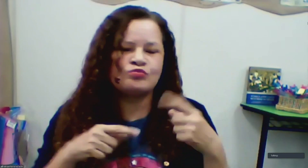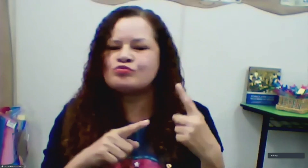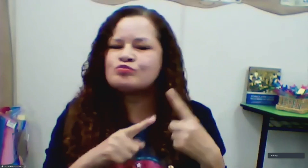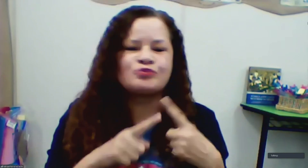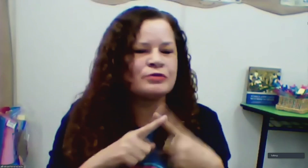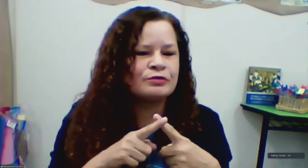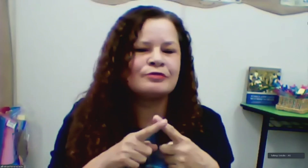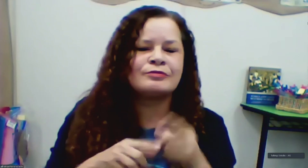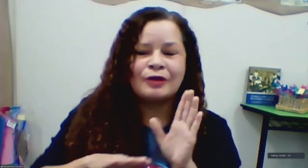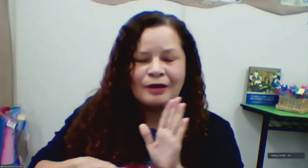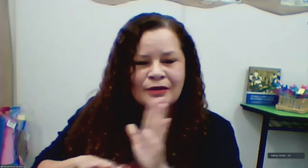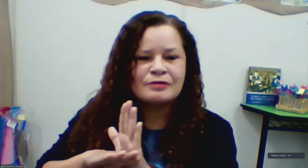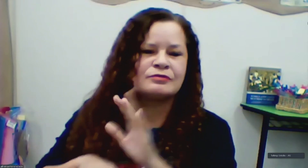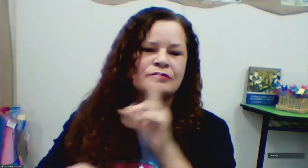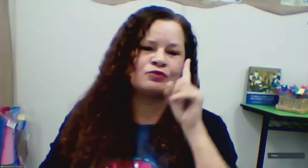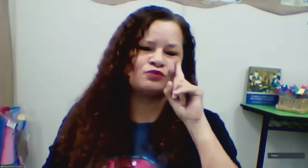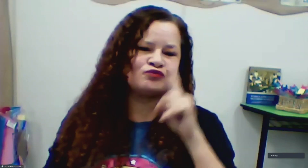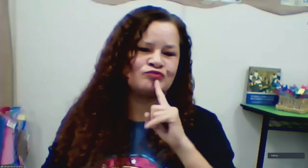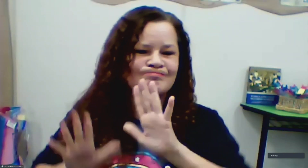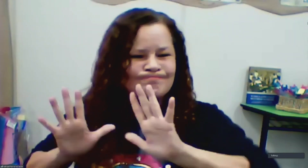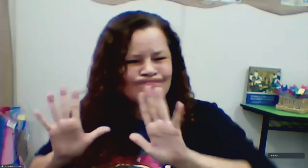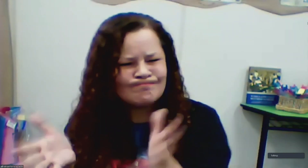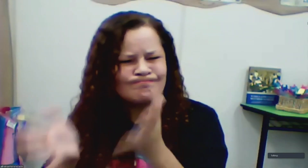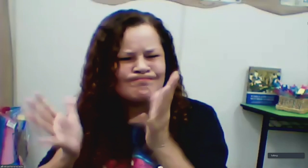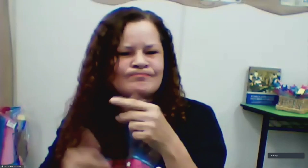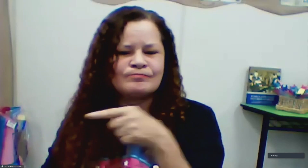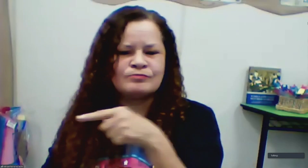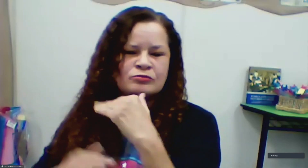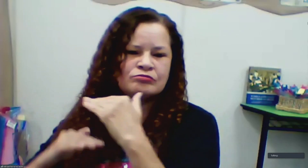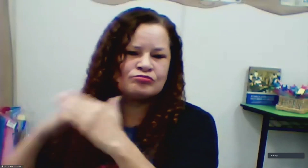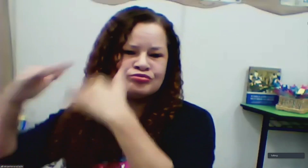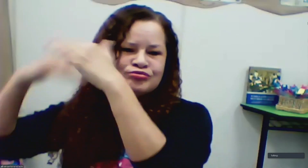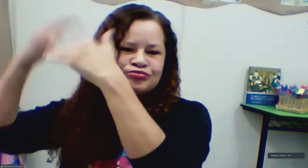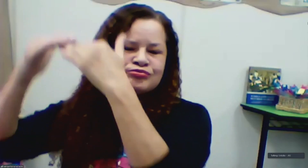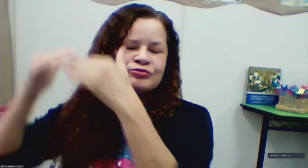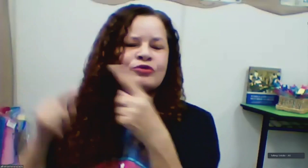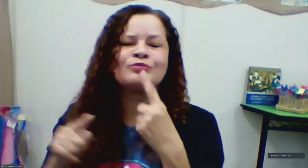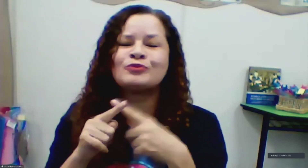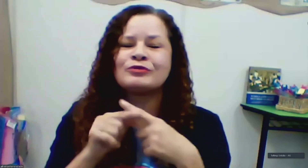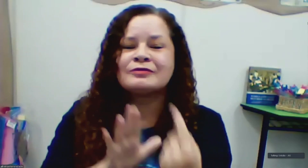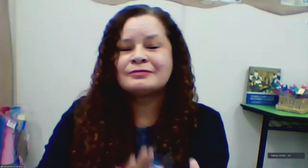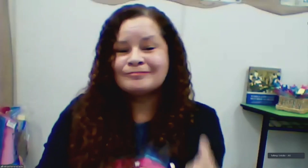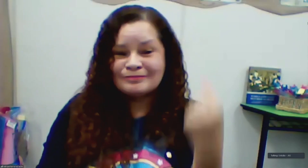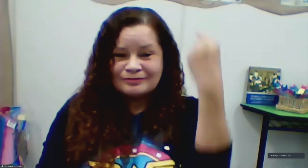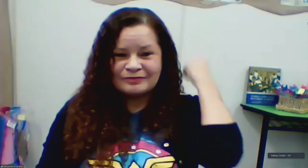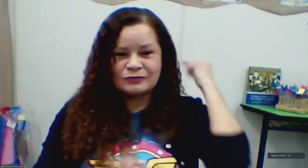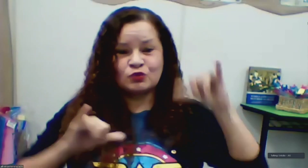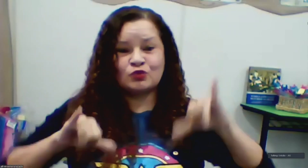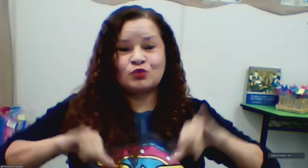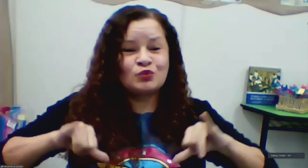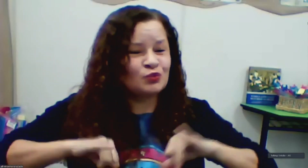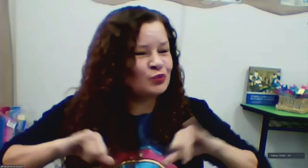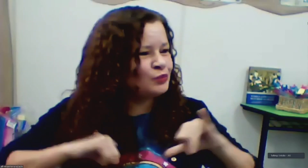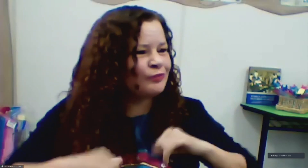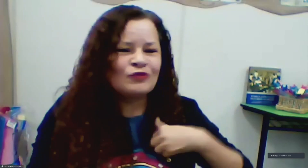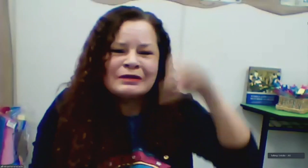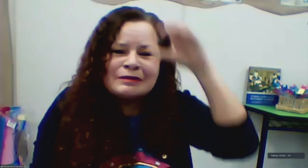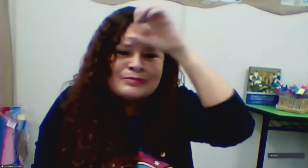outros surdos também a aprender, a evoluir. Sabe? Porque antigamente eu não aprendi nada, então eu sou muito